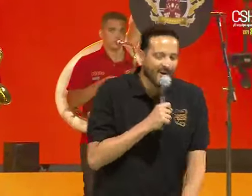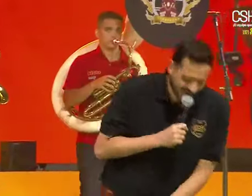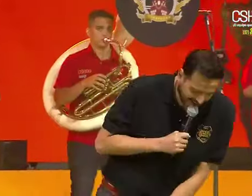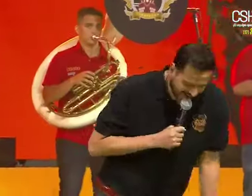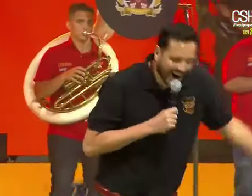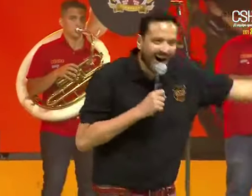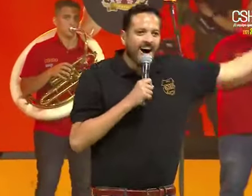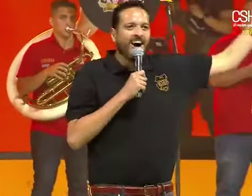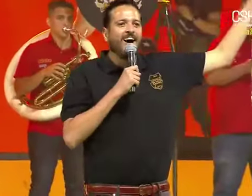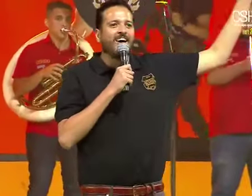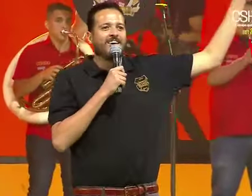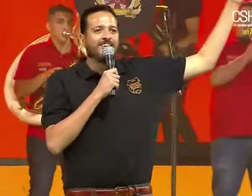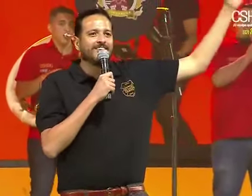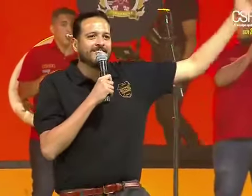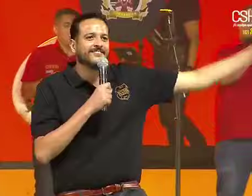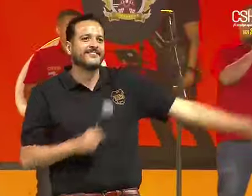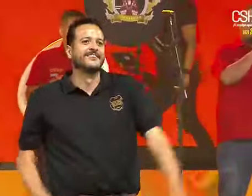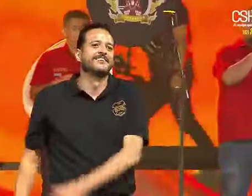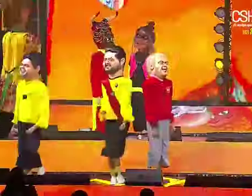yo. ¡Cabo!